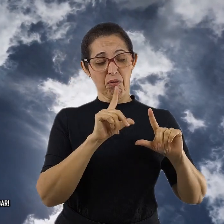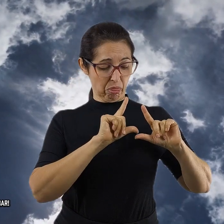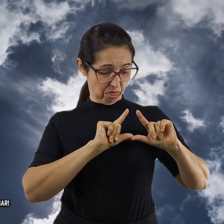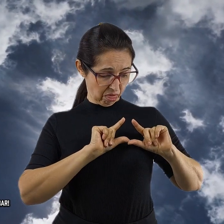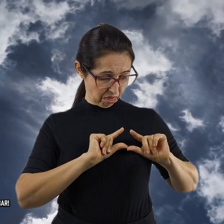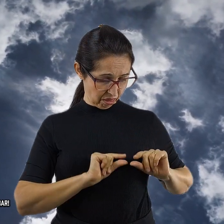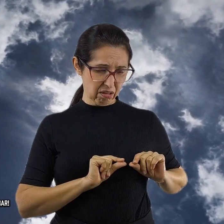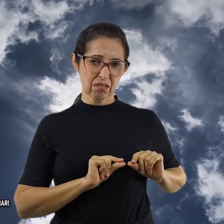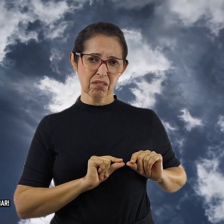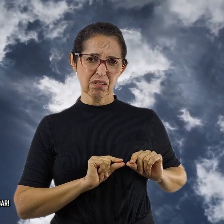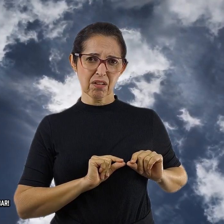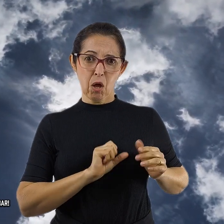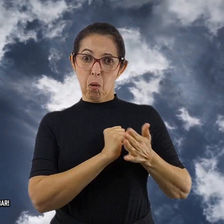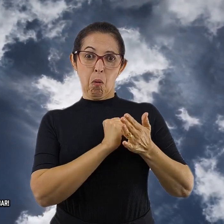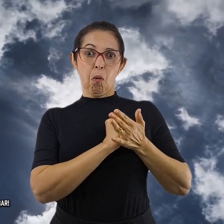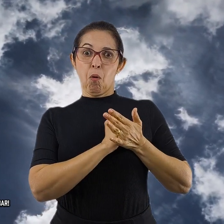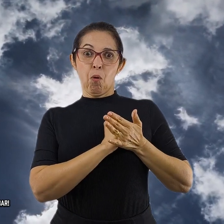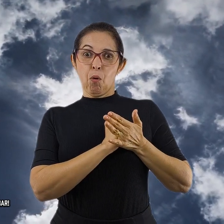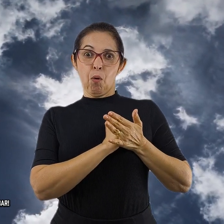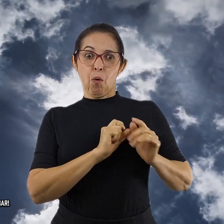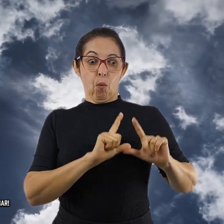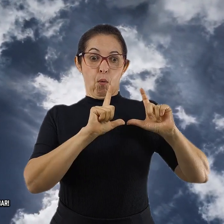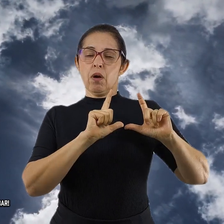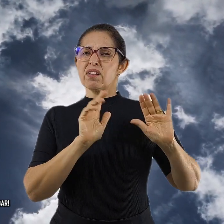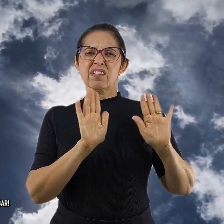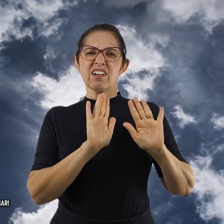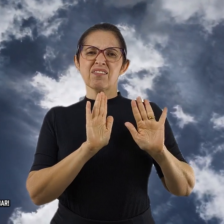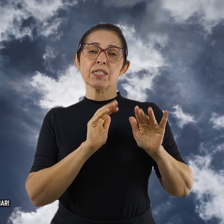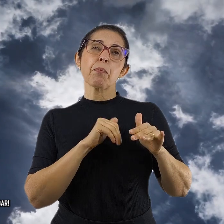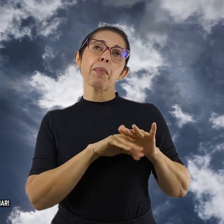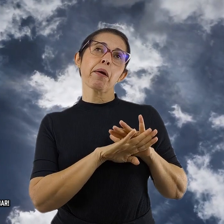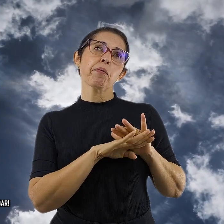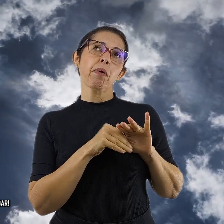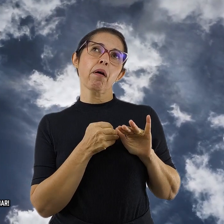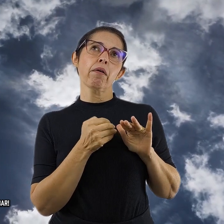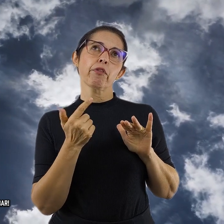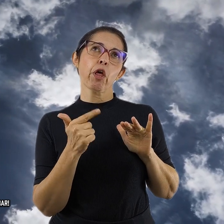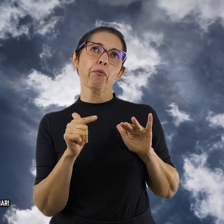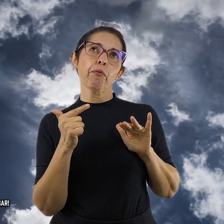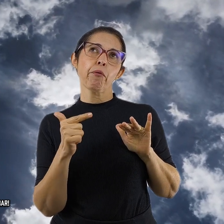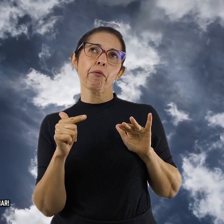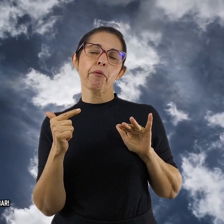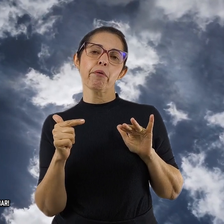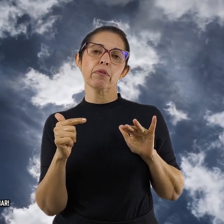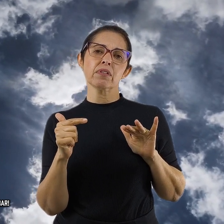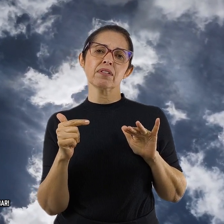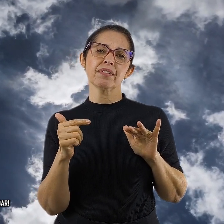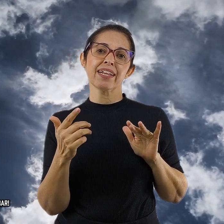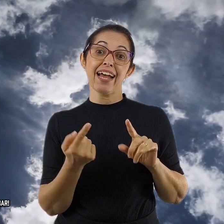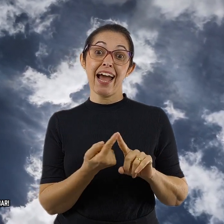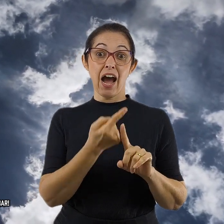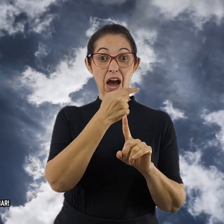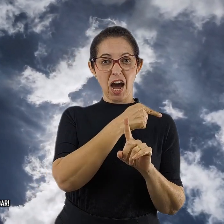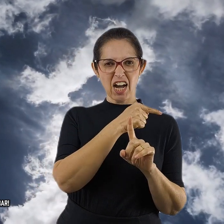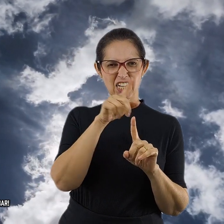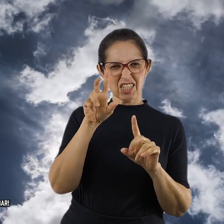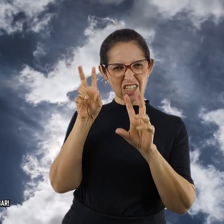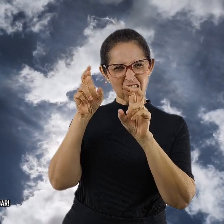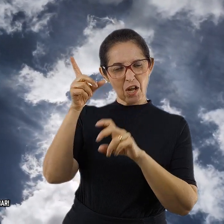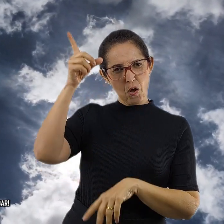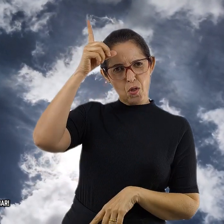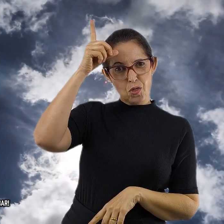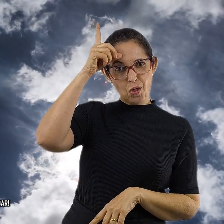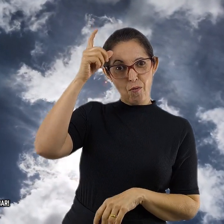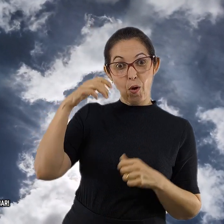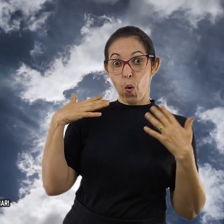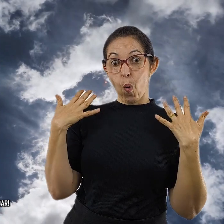o primeiro amor, se acostumou. Quando ouvi uma visão no começo, que coisa gloriosa, o Senhor